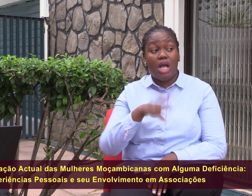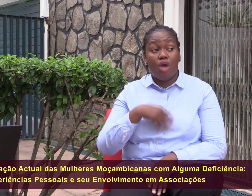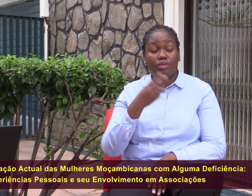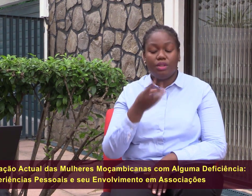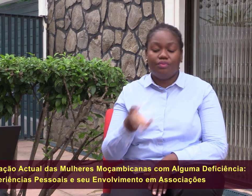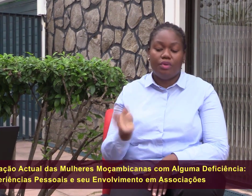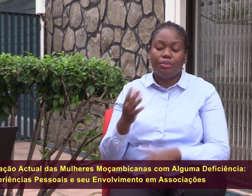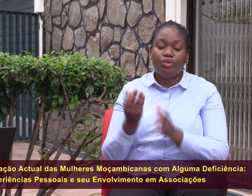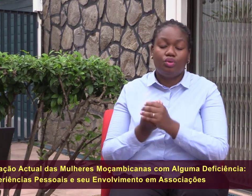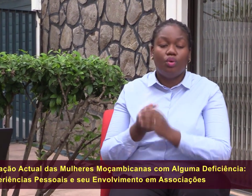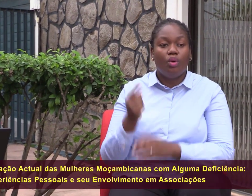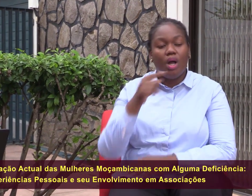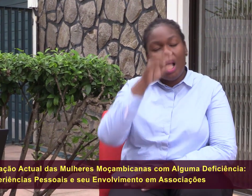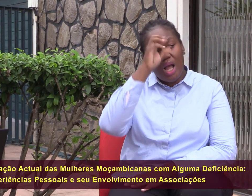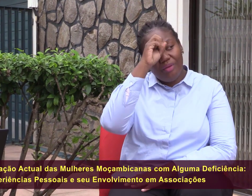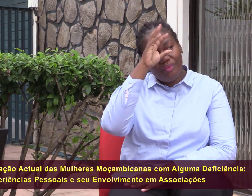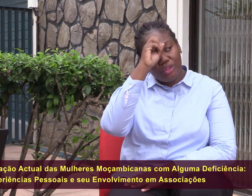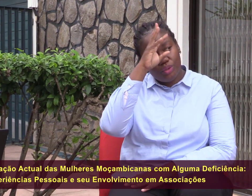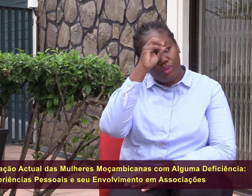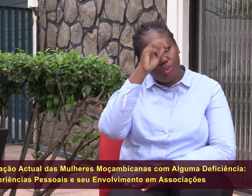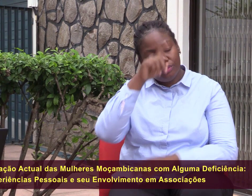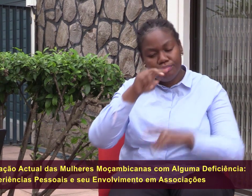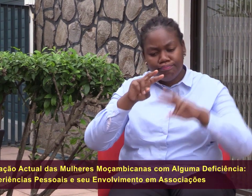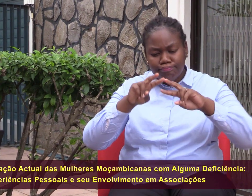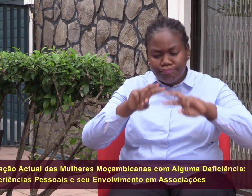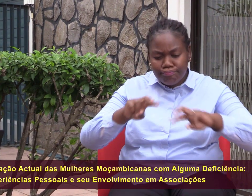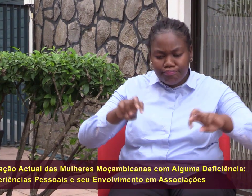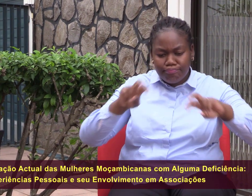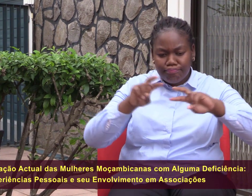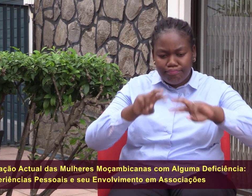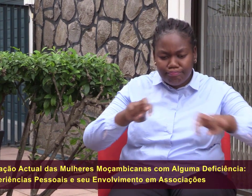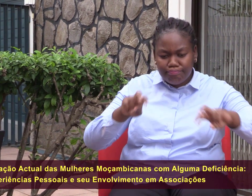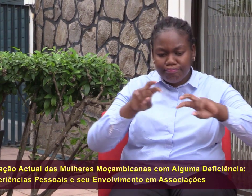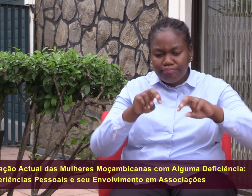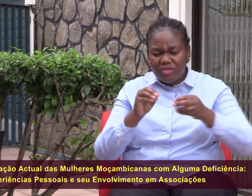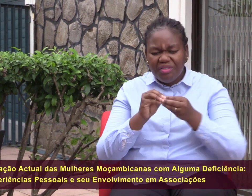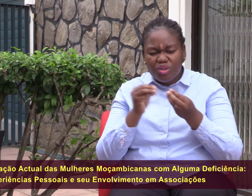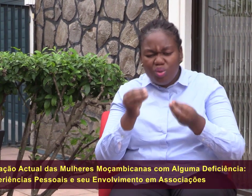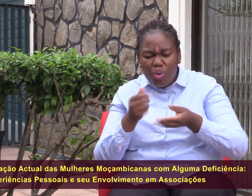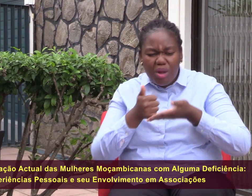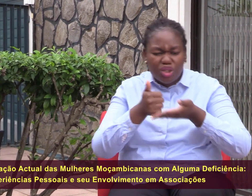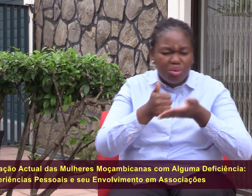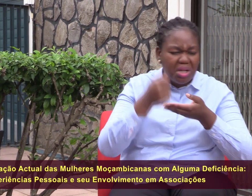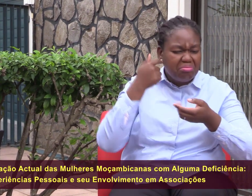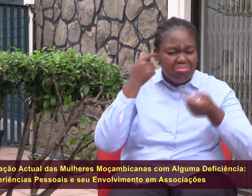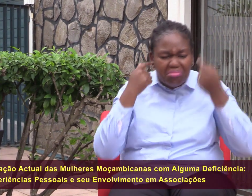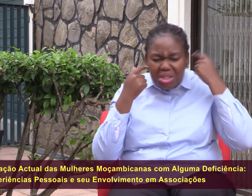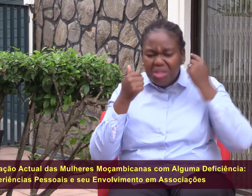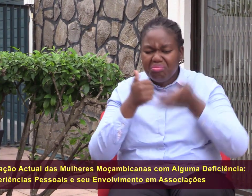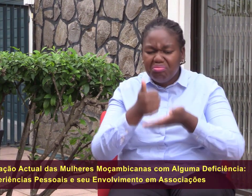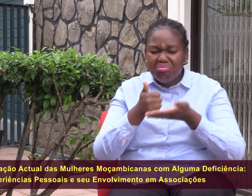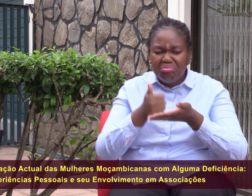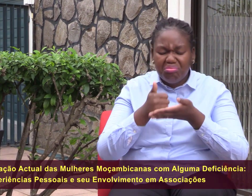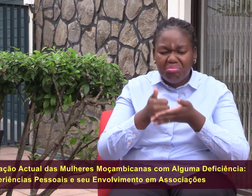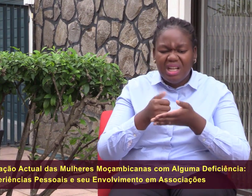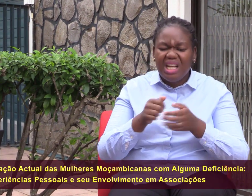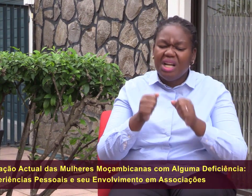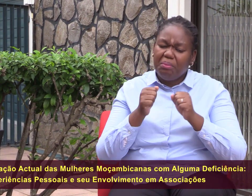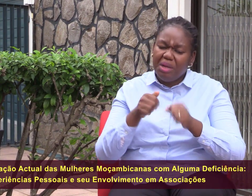da audição. E com os 3 anos levaram-me até a África do Sul, que era para saber o que podia fazer-se,